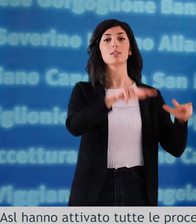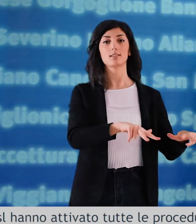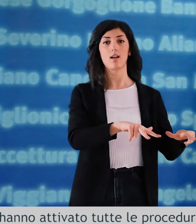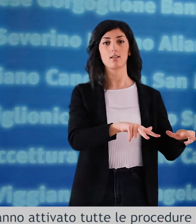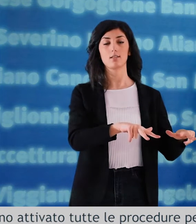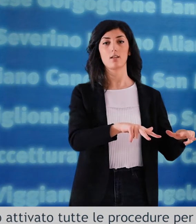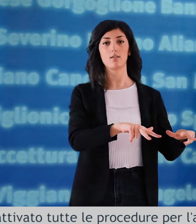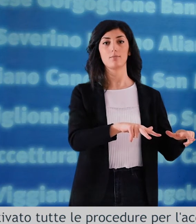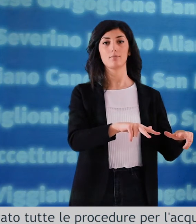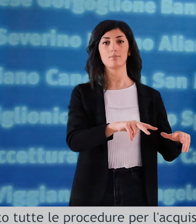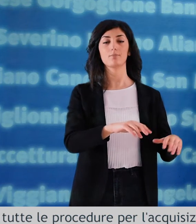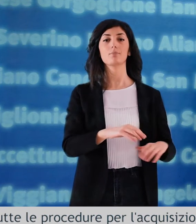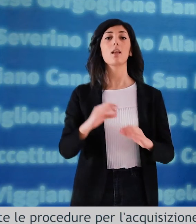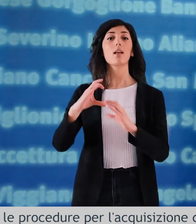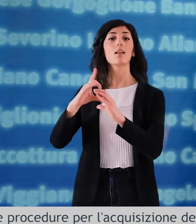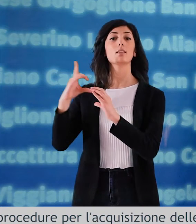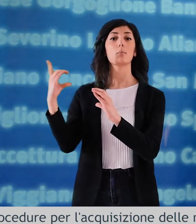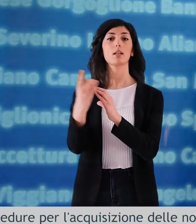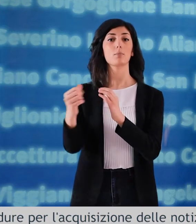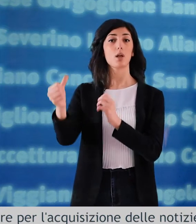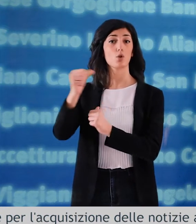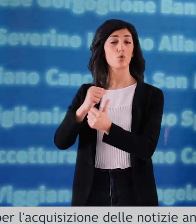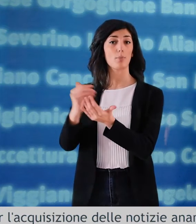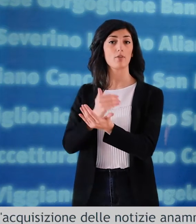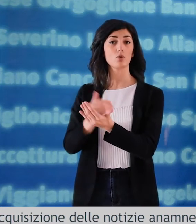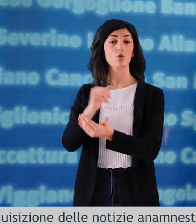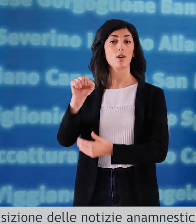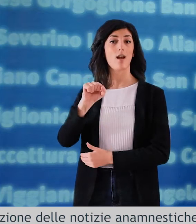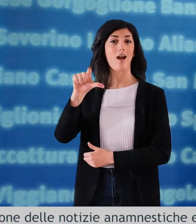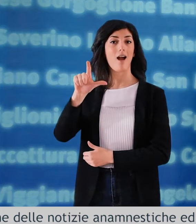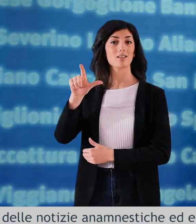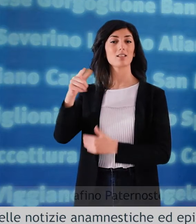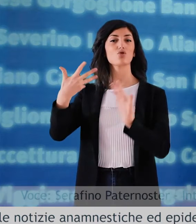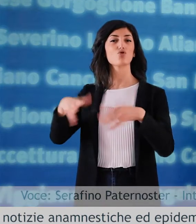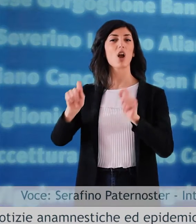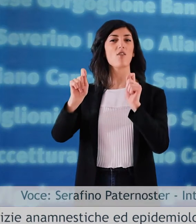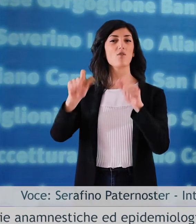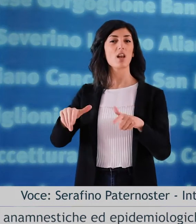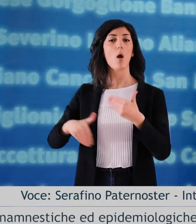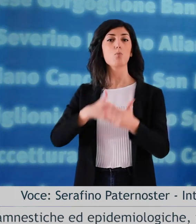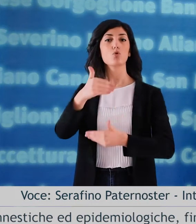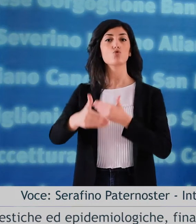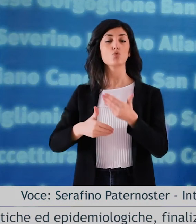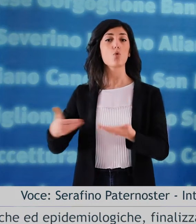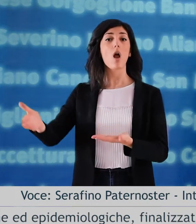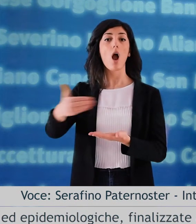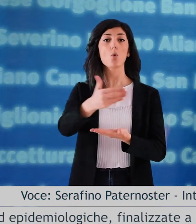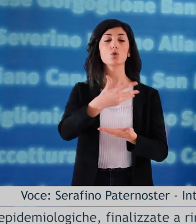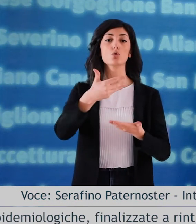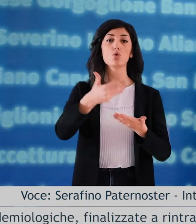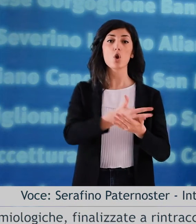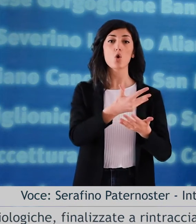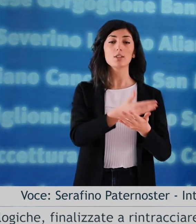i dipartimenti di prevenzione delle asl hanno attivato tutte le procedure per l'acquisizione delle notizie